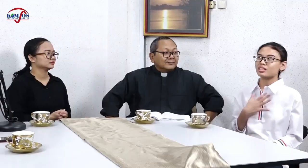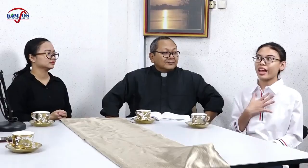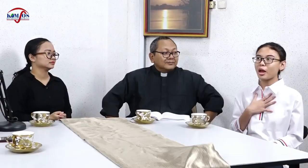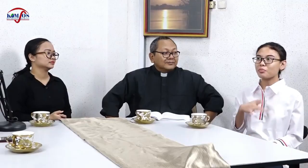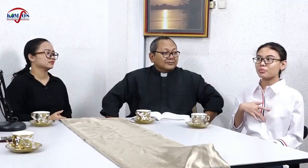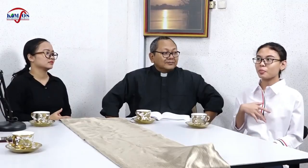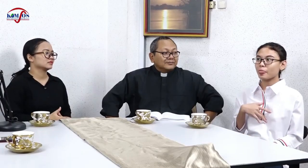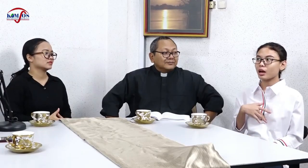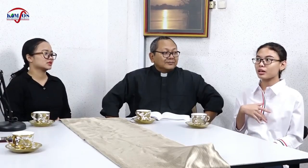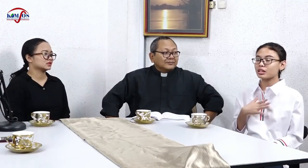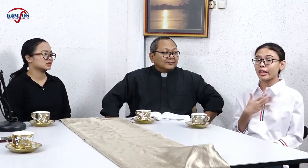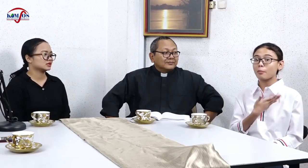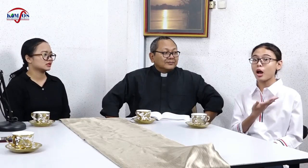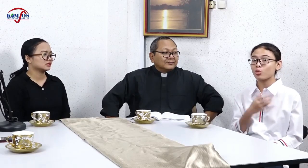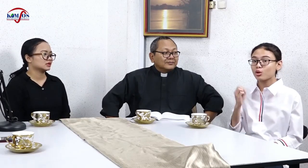lain